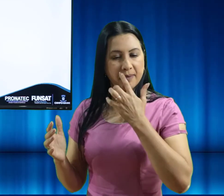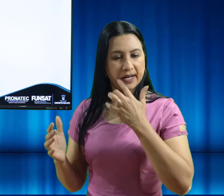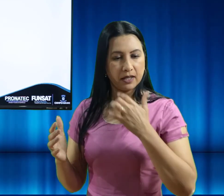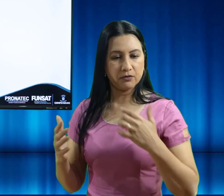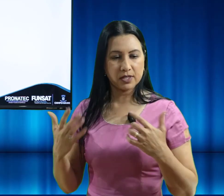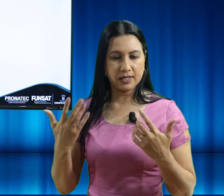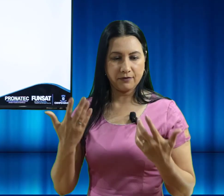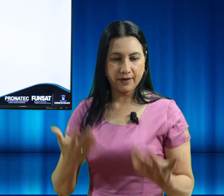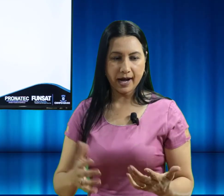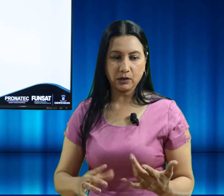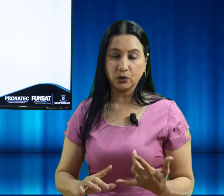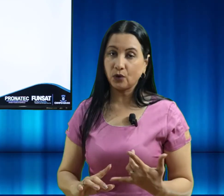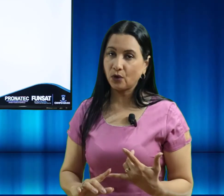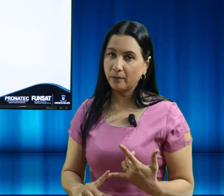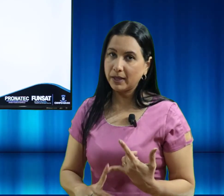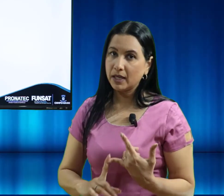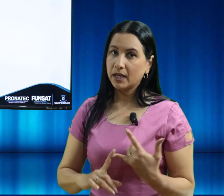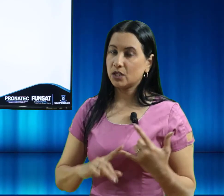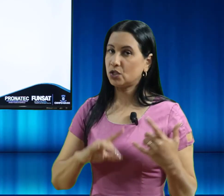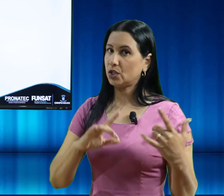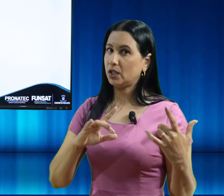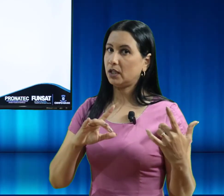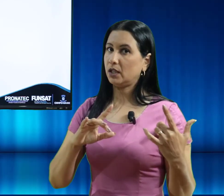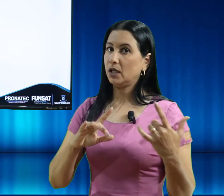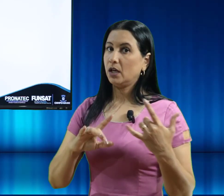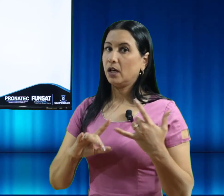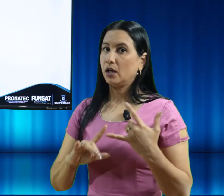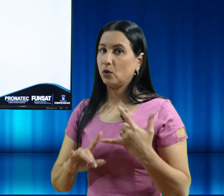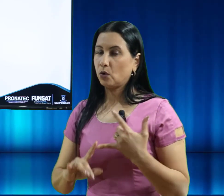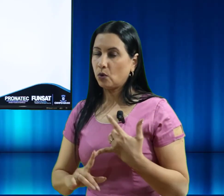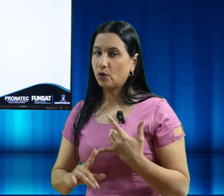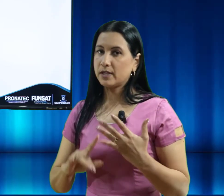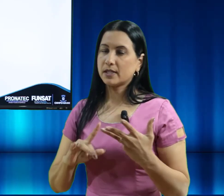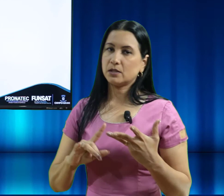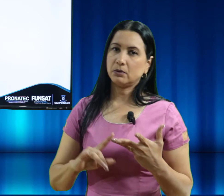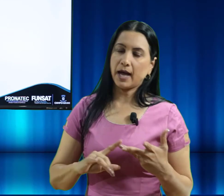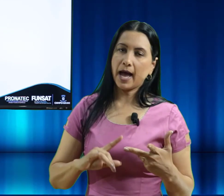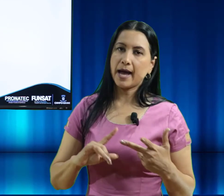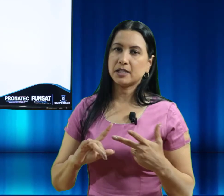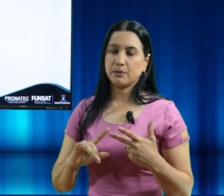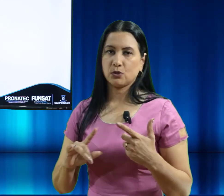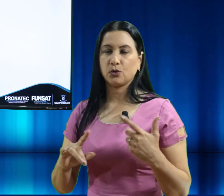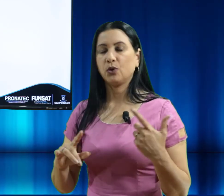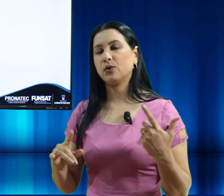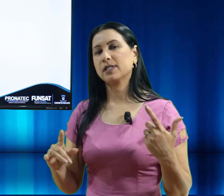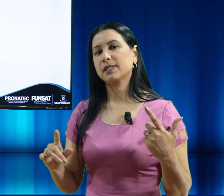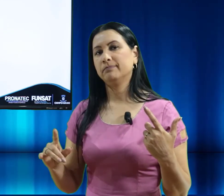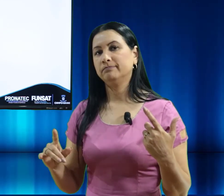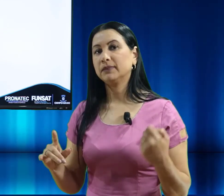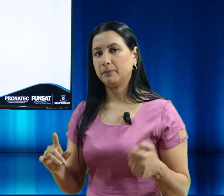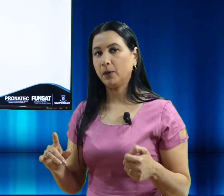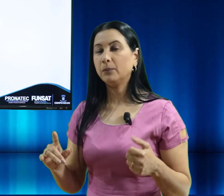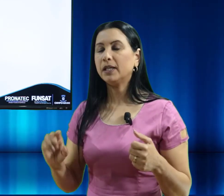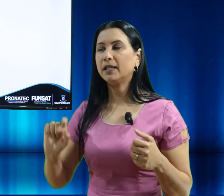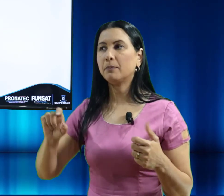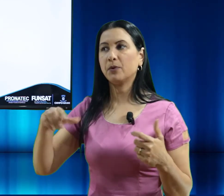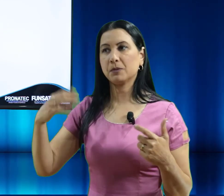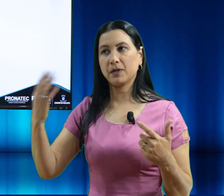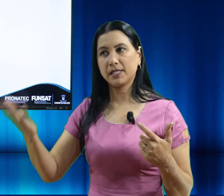que você fale o nome de coisas, lugares, pessoas, tá bom? E depois pode ser que